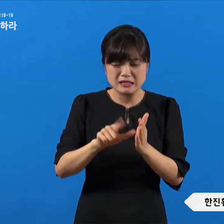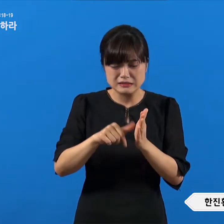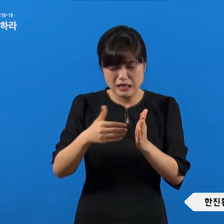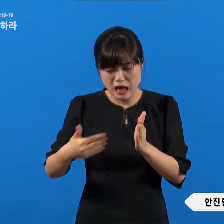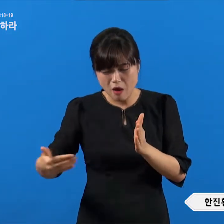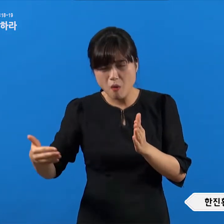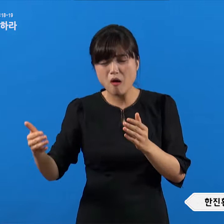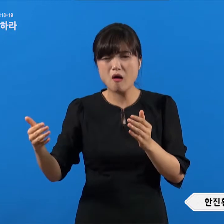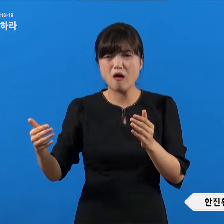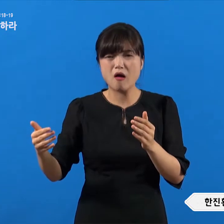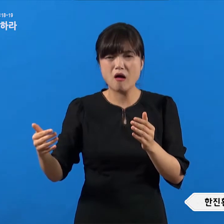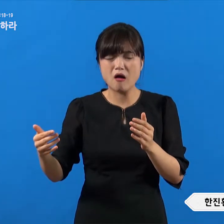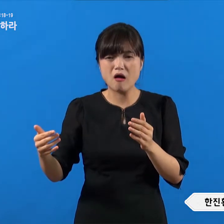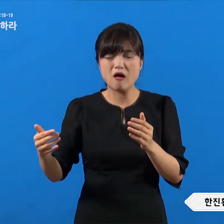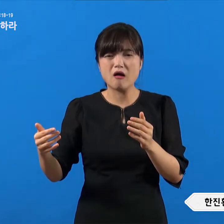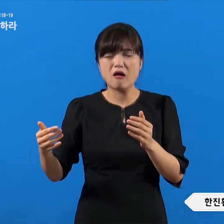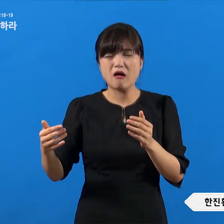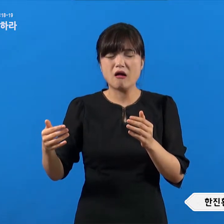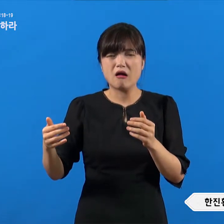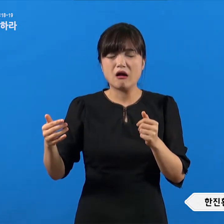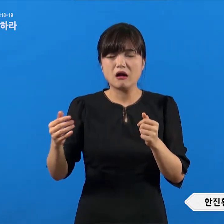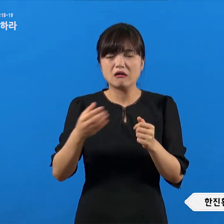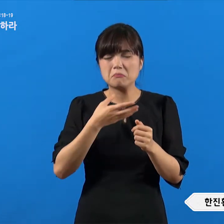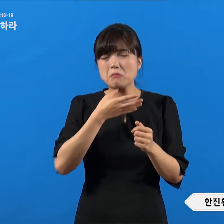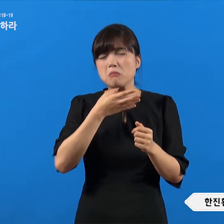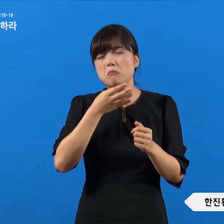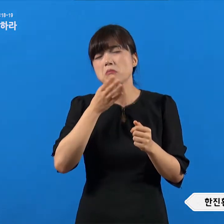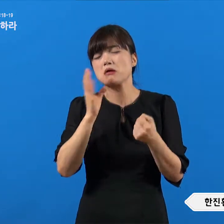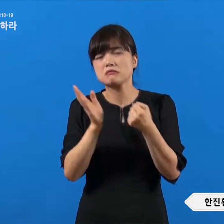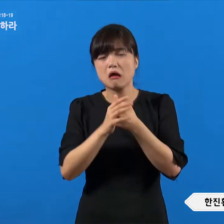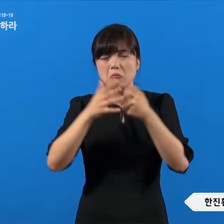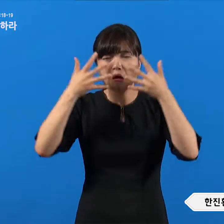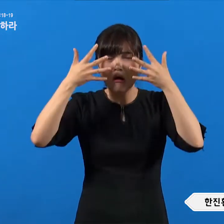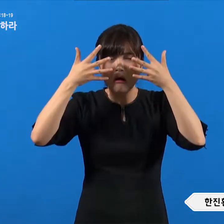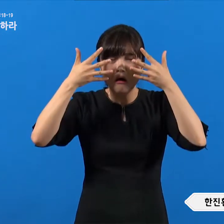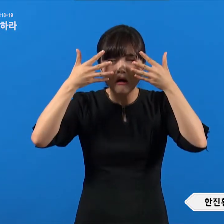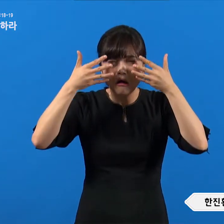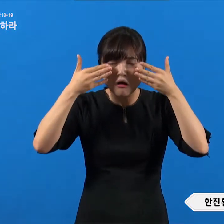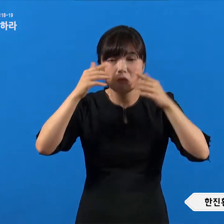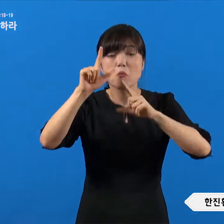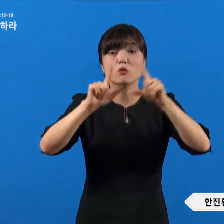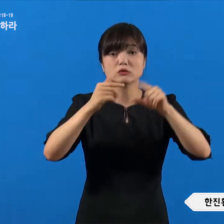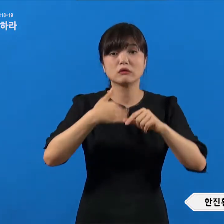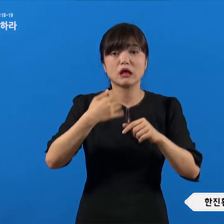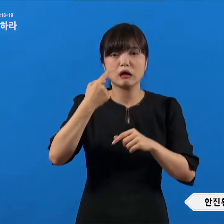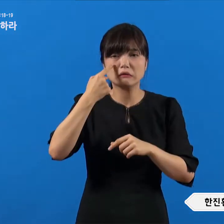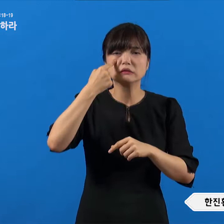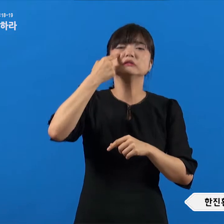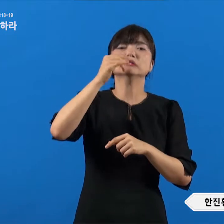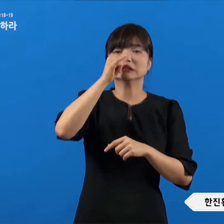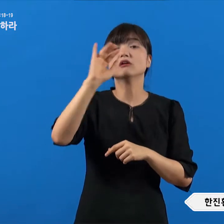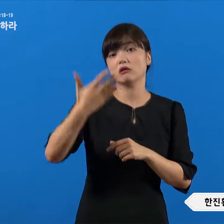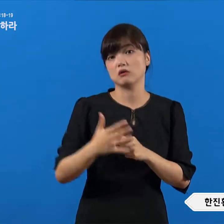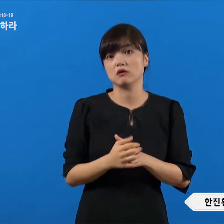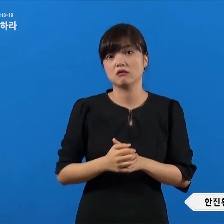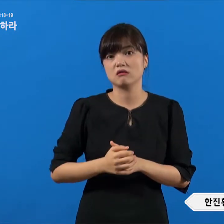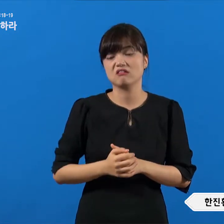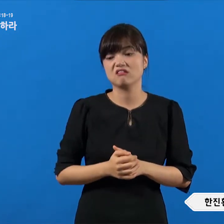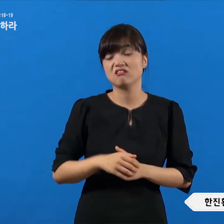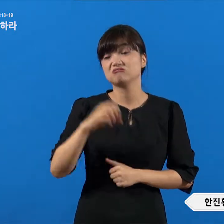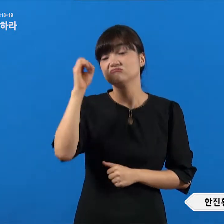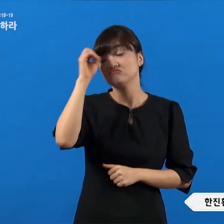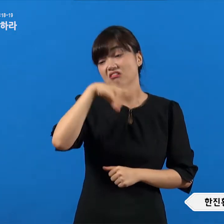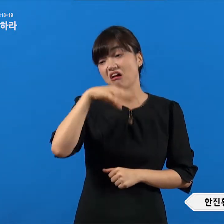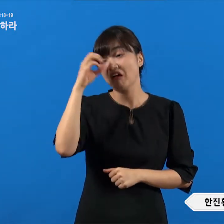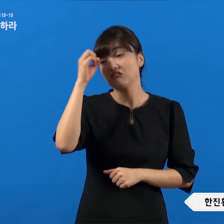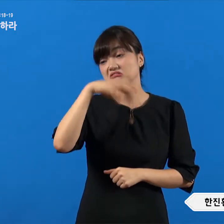이기지 못해서 주름이 자꾸 늘어가는 그 아내의 모습이 내 눈에 들어와야 합니다. 그냥